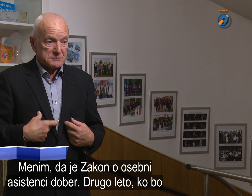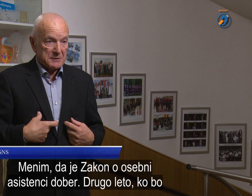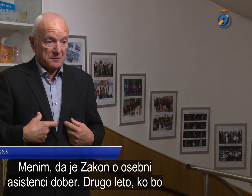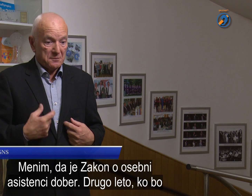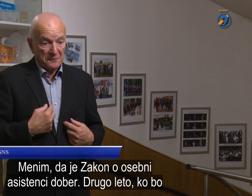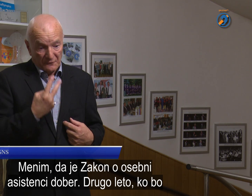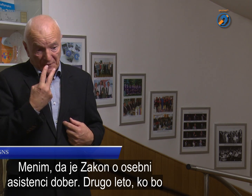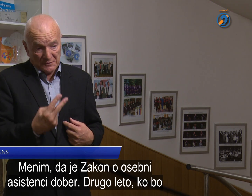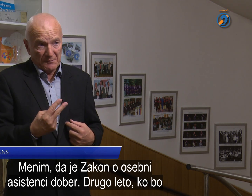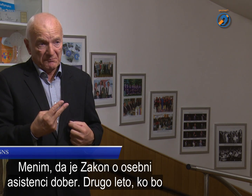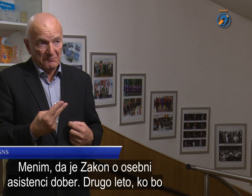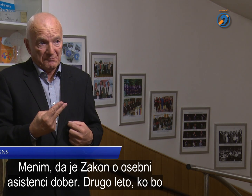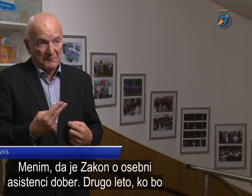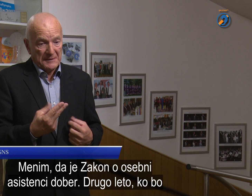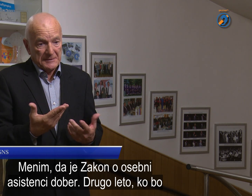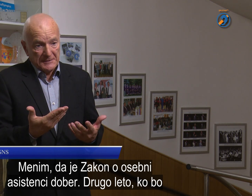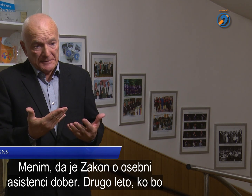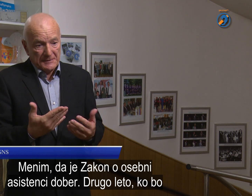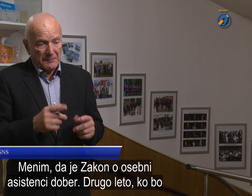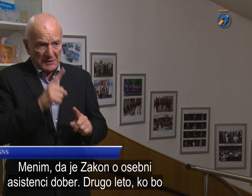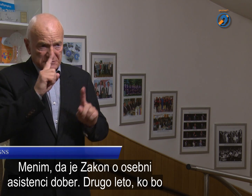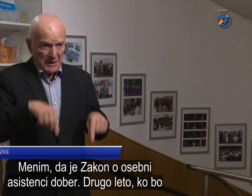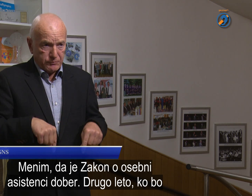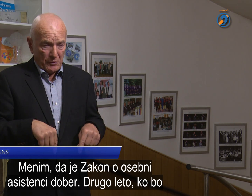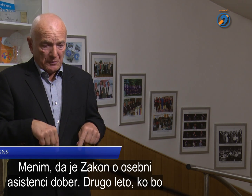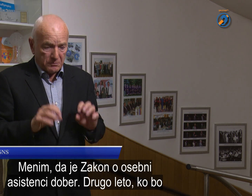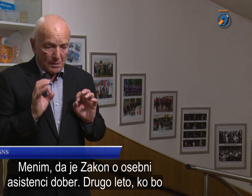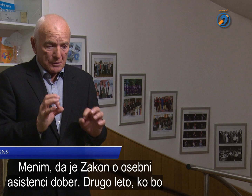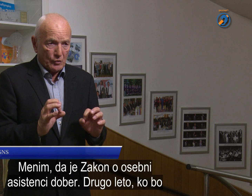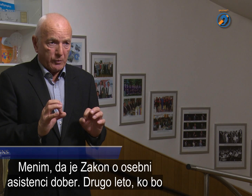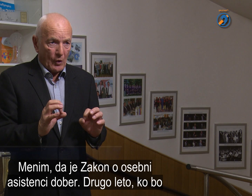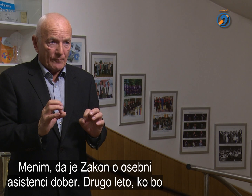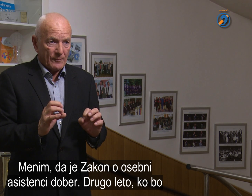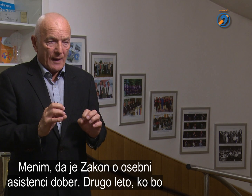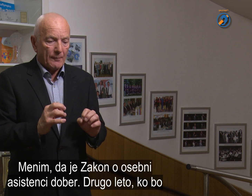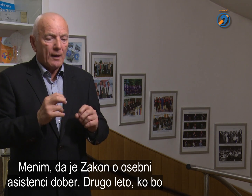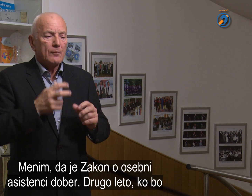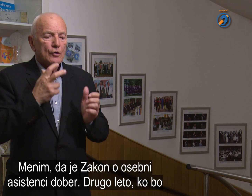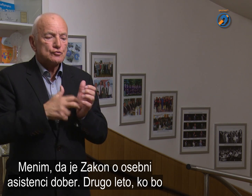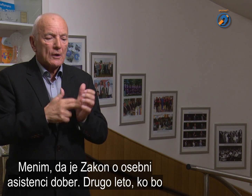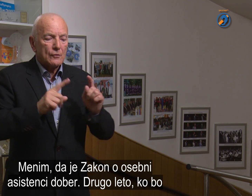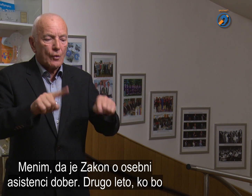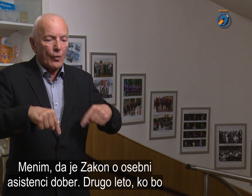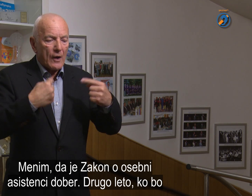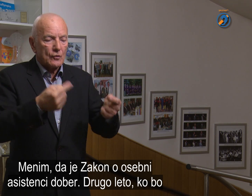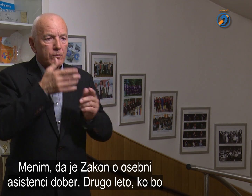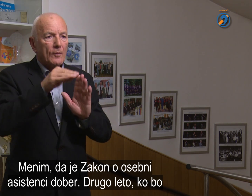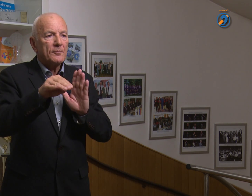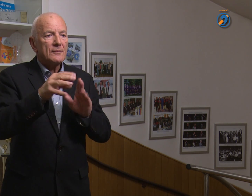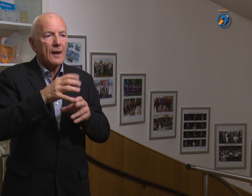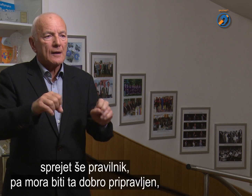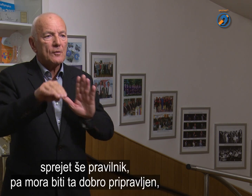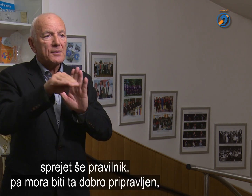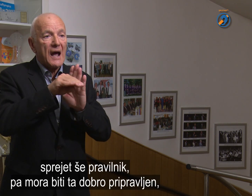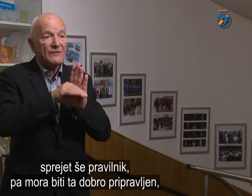Glede zakona o osebni asistenci, kot vidim, ta zakon je dober, ni slab.